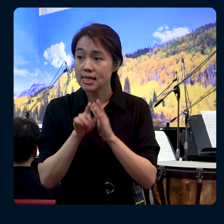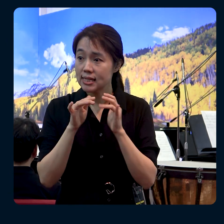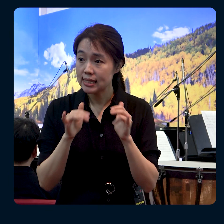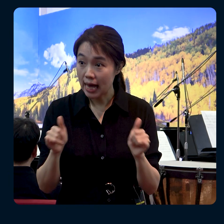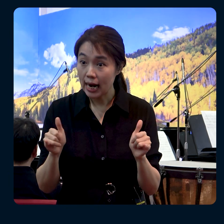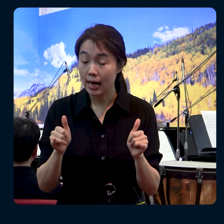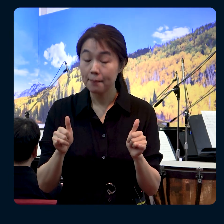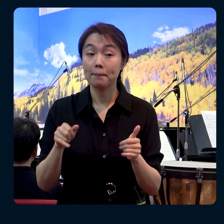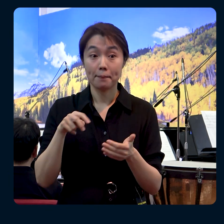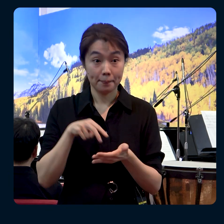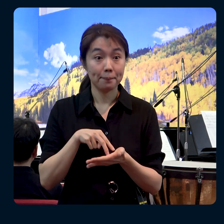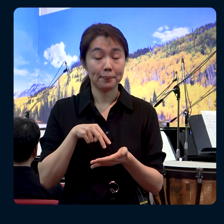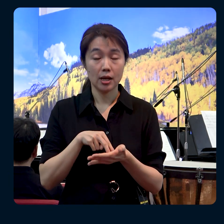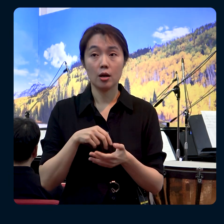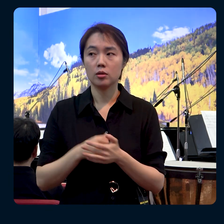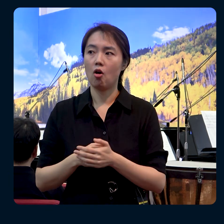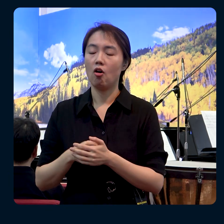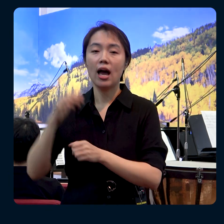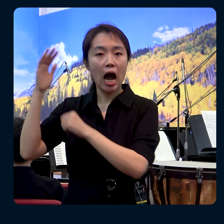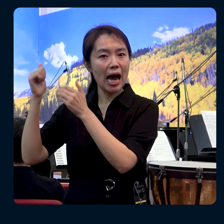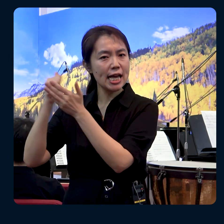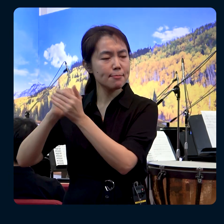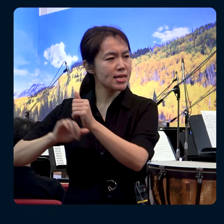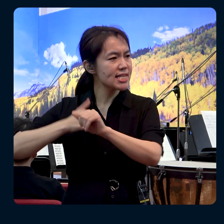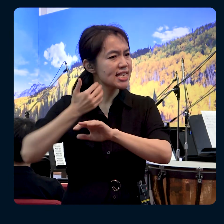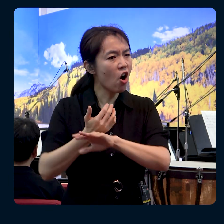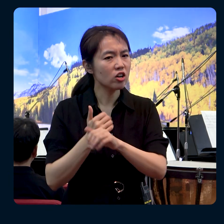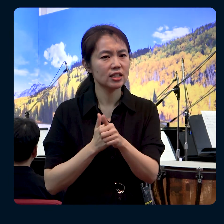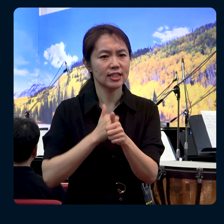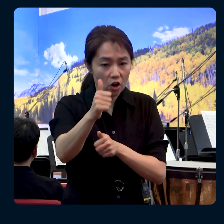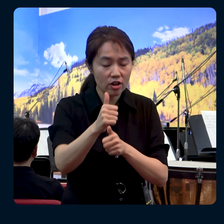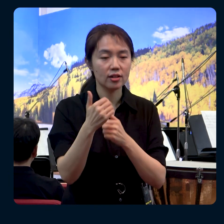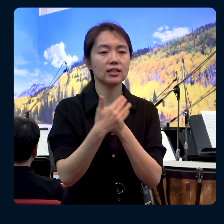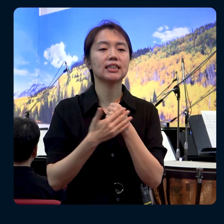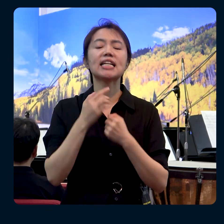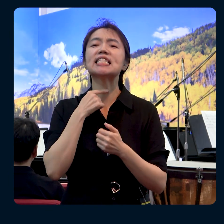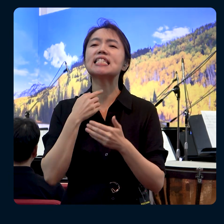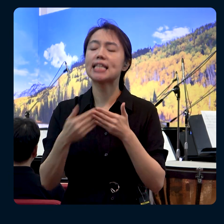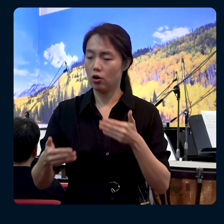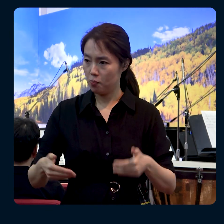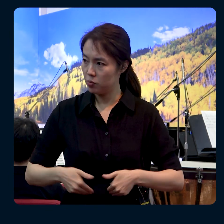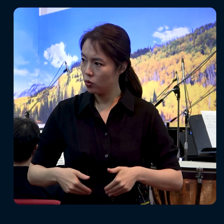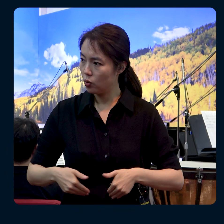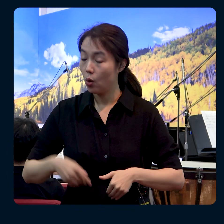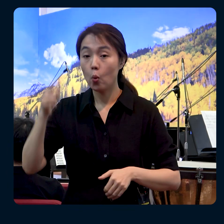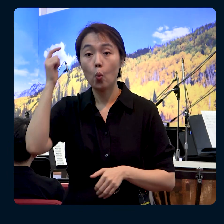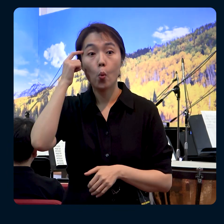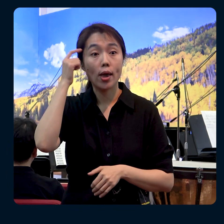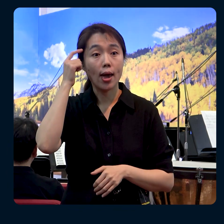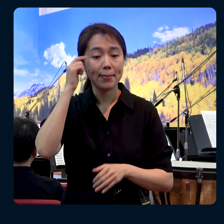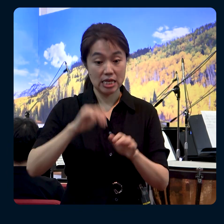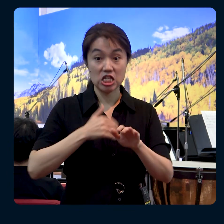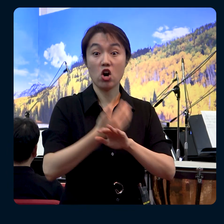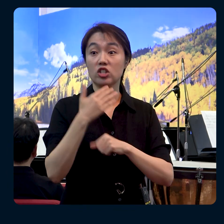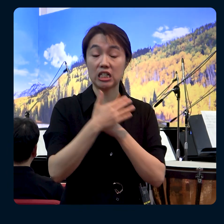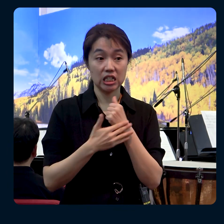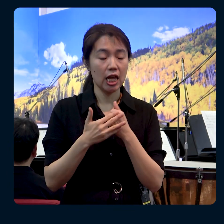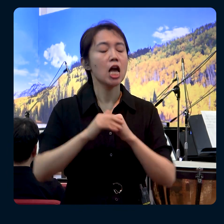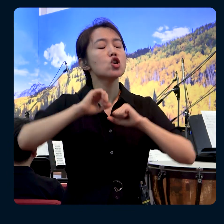이 역전하시는 은혜를 체험해야 합니다. 왜냐하면 이 역전하시는 은혜는요, 순종하는 자에게